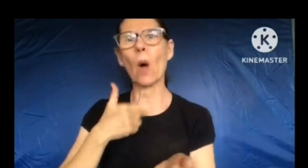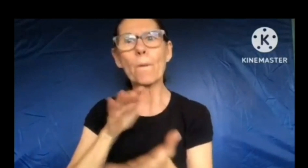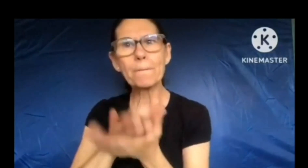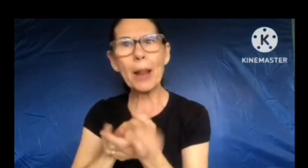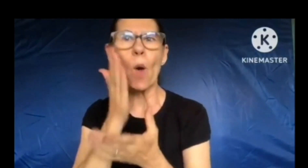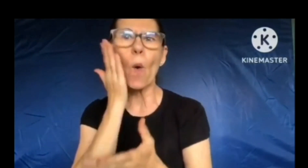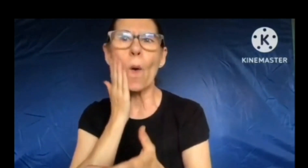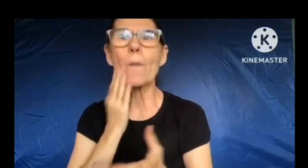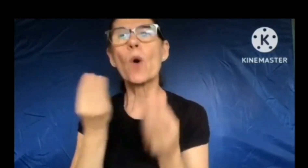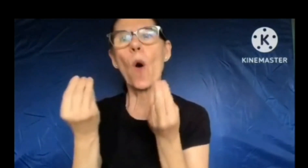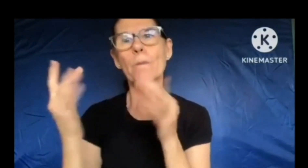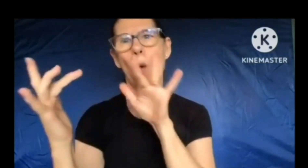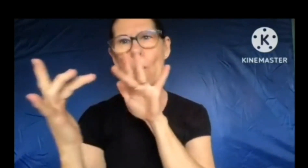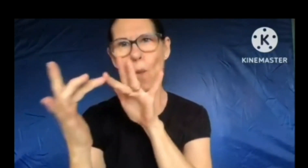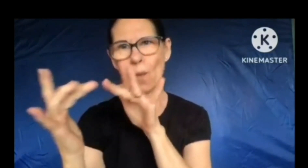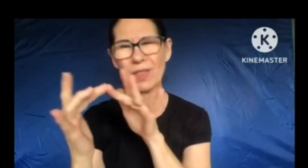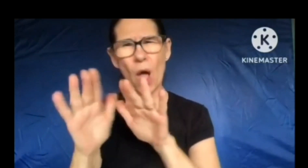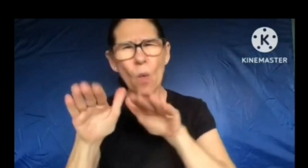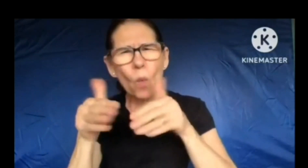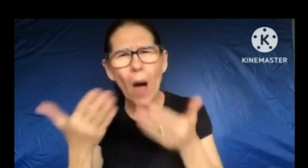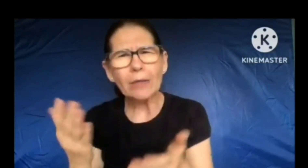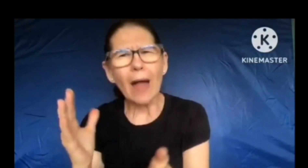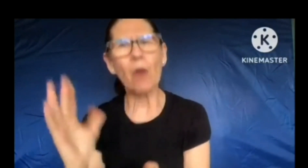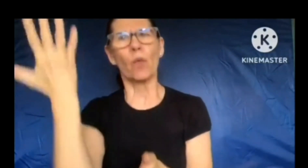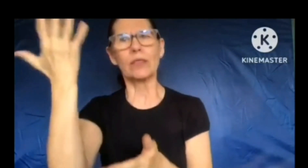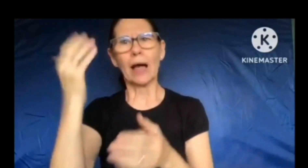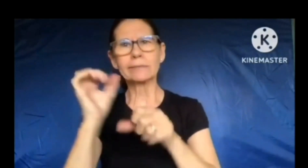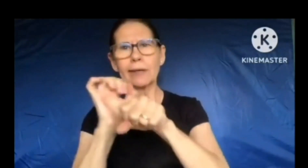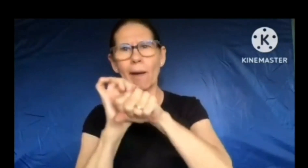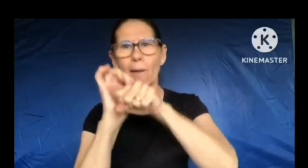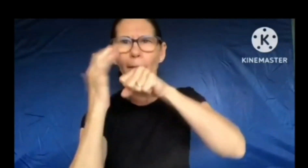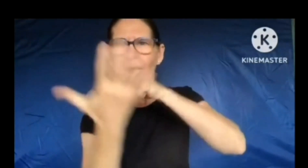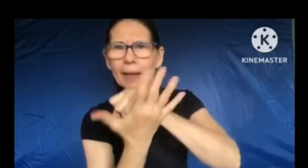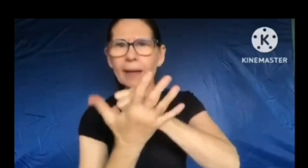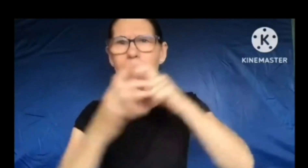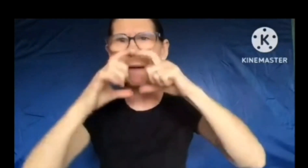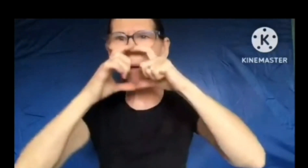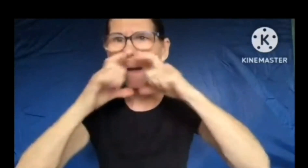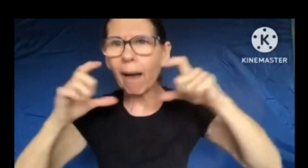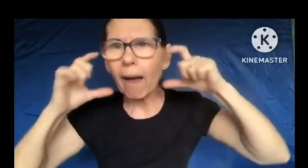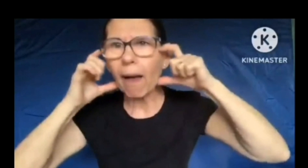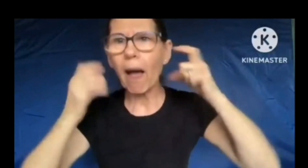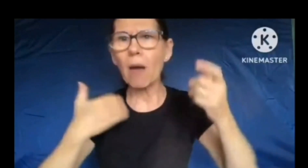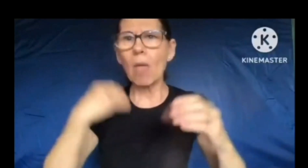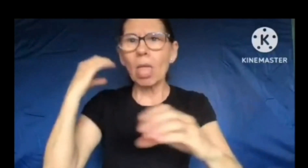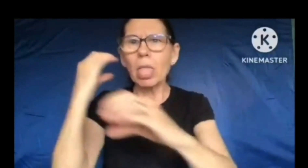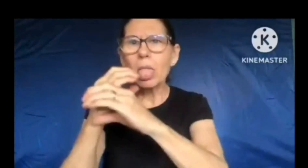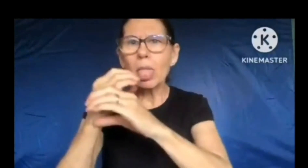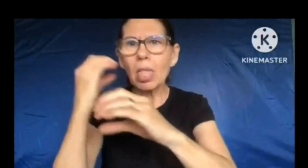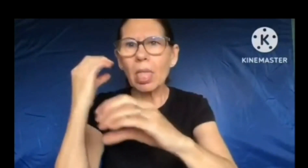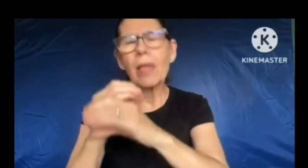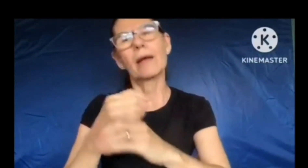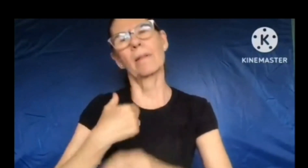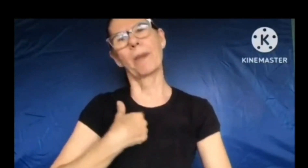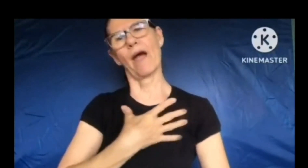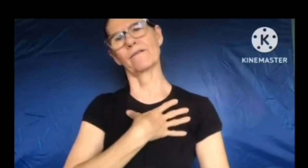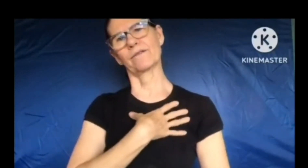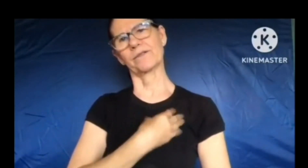tranquila. Agora, com o contato do meu marido, ultimamente, por causa do coronavírus, todo mundo de máscara, é